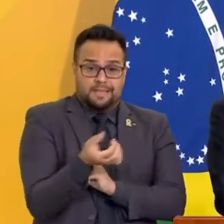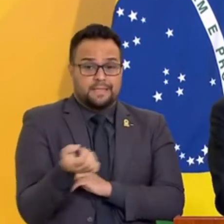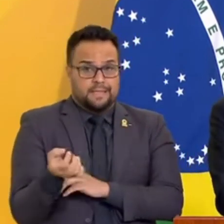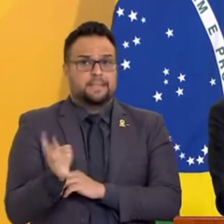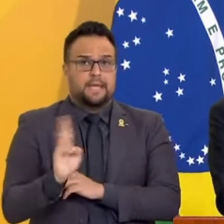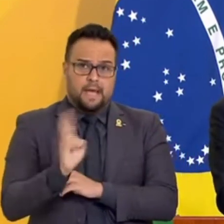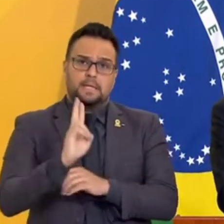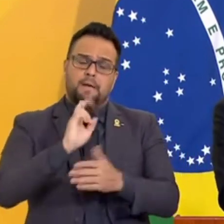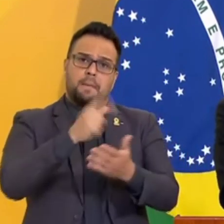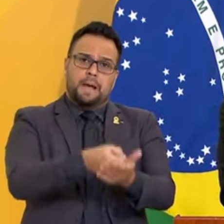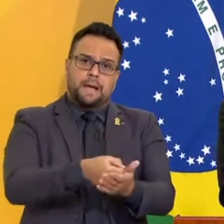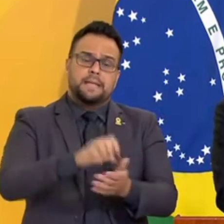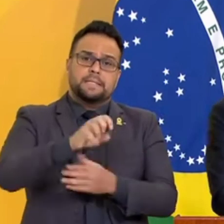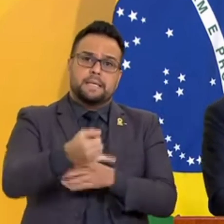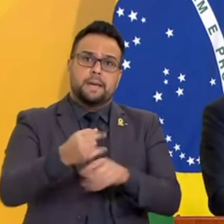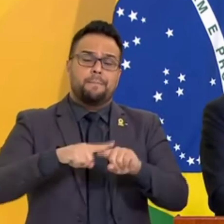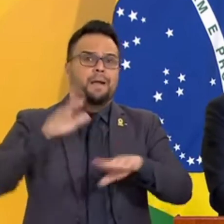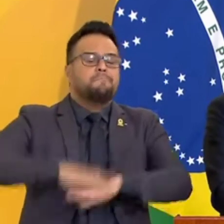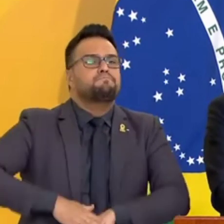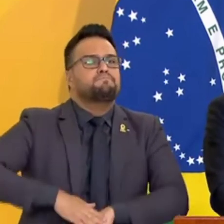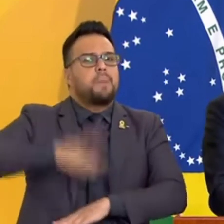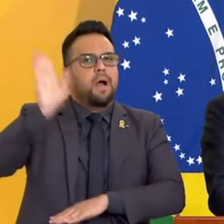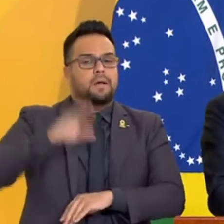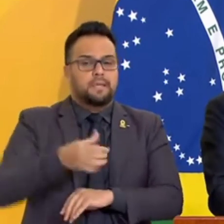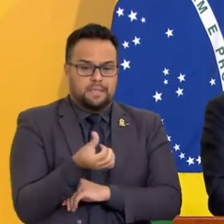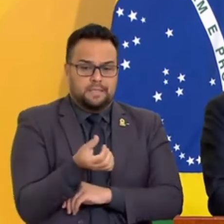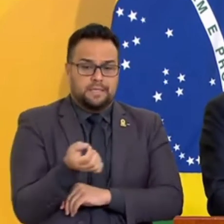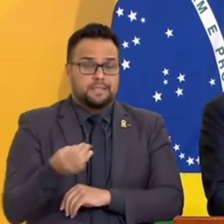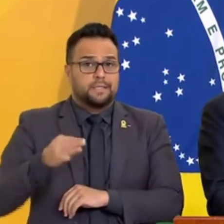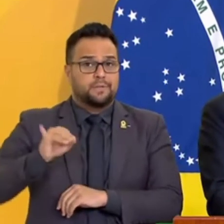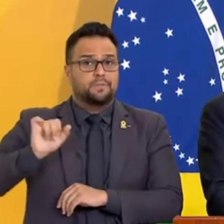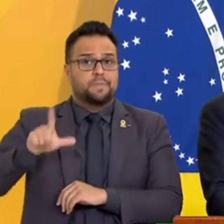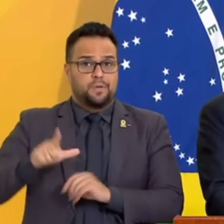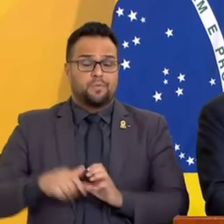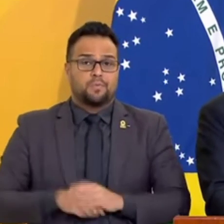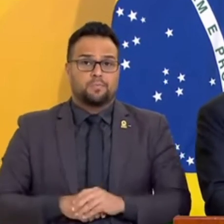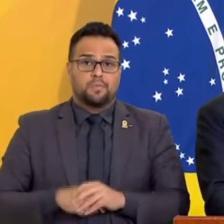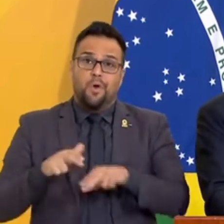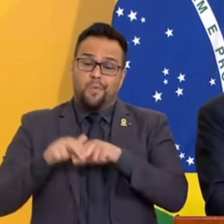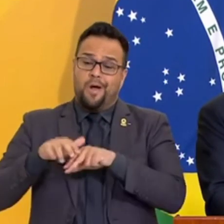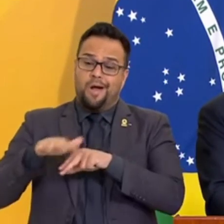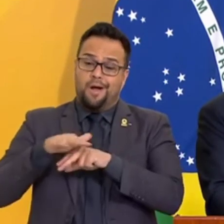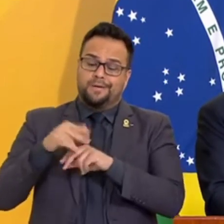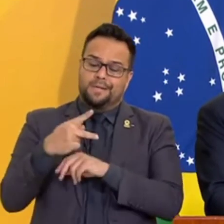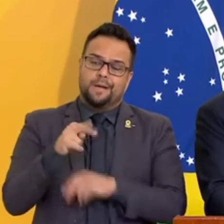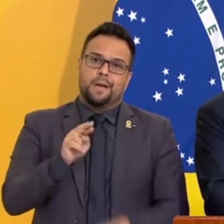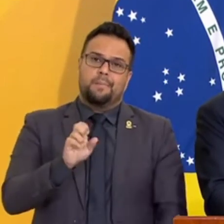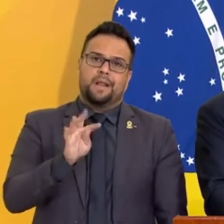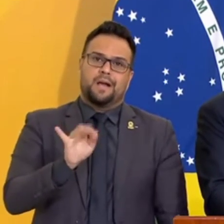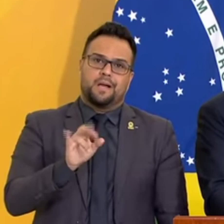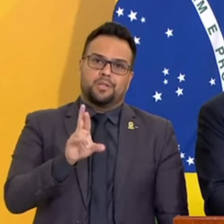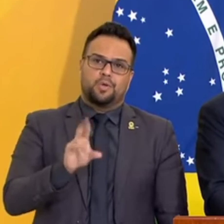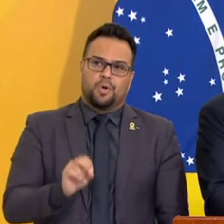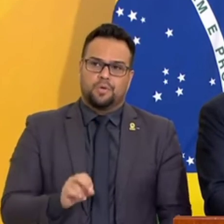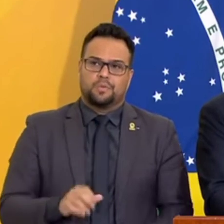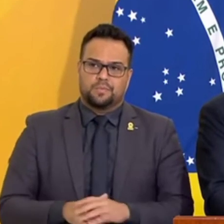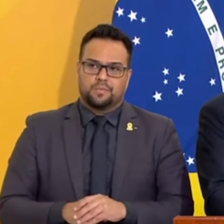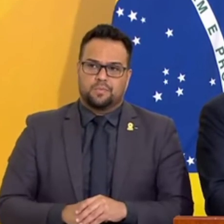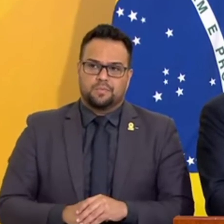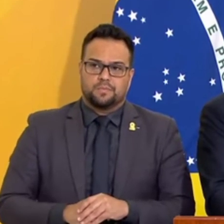Honrar é assim mais de 600 meu e precatório virou negócio Oi Toninha deu o